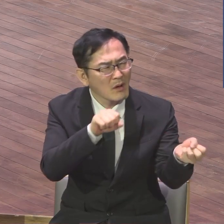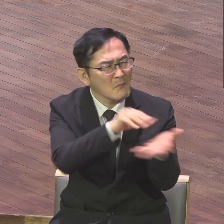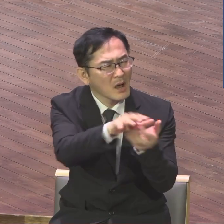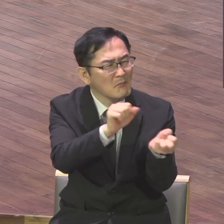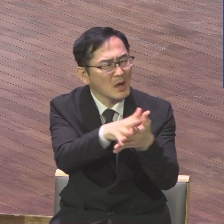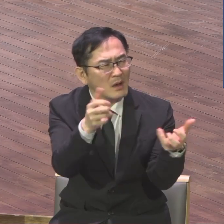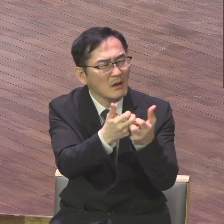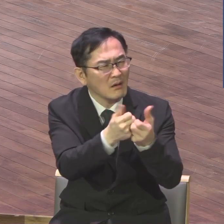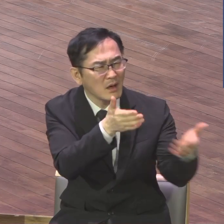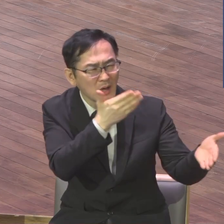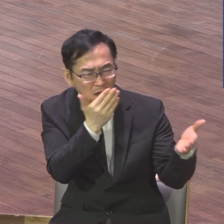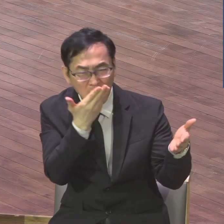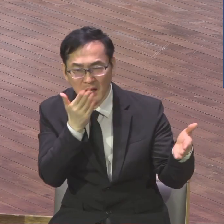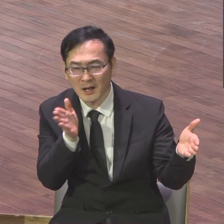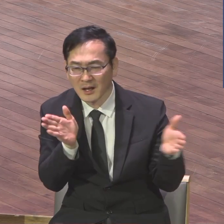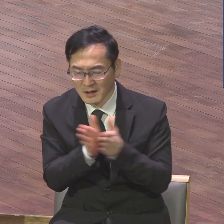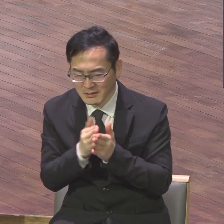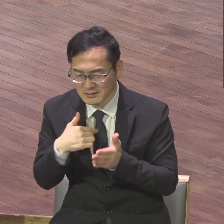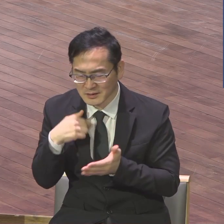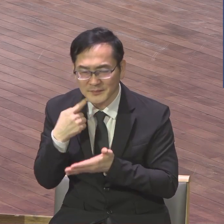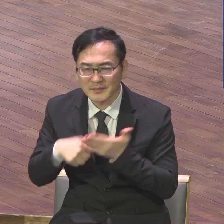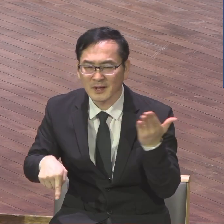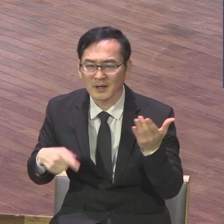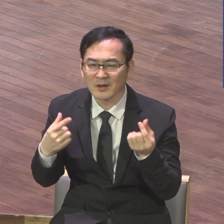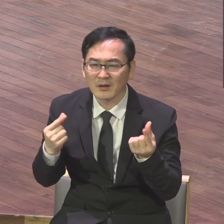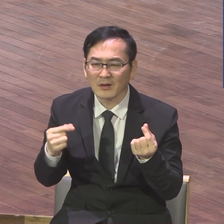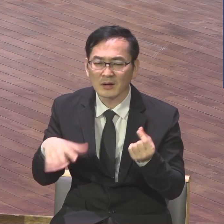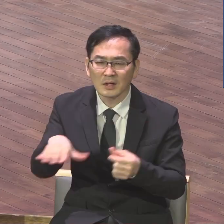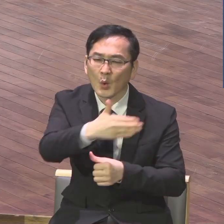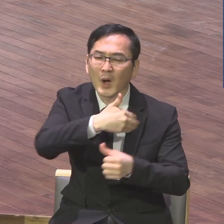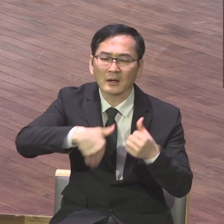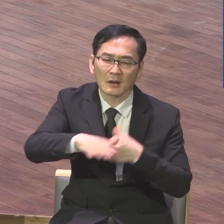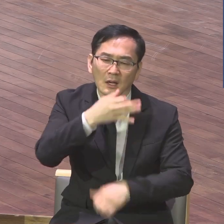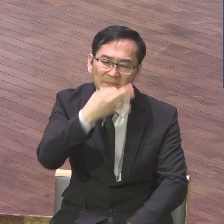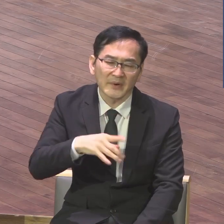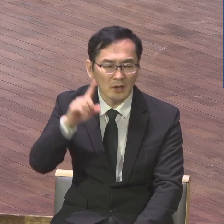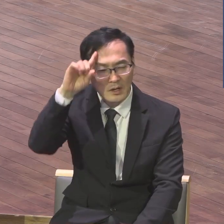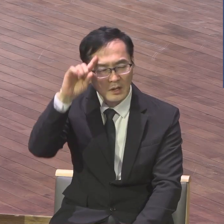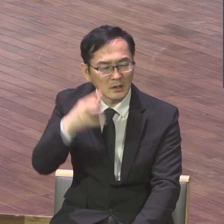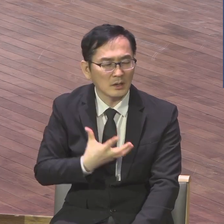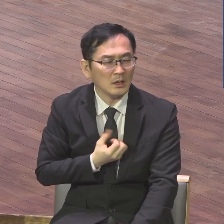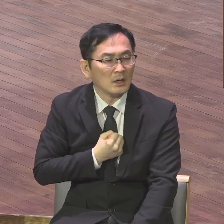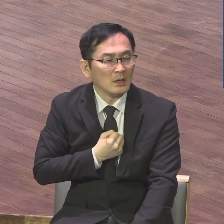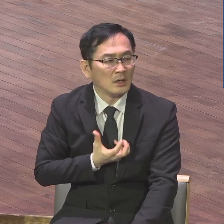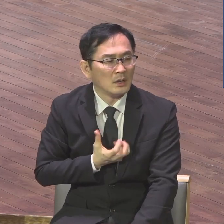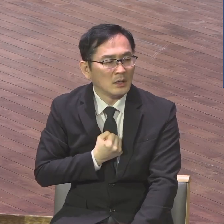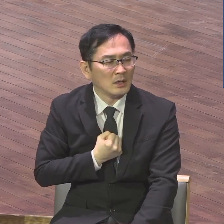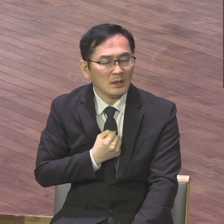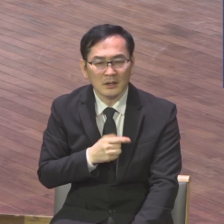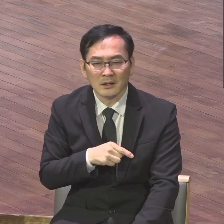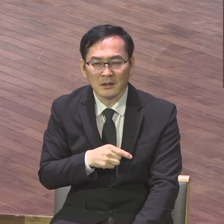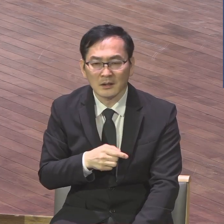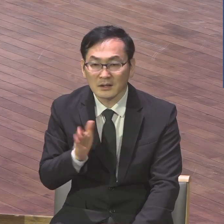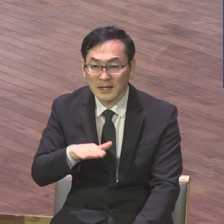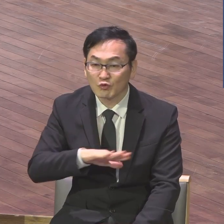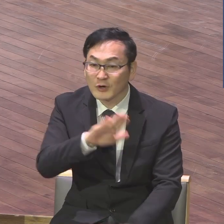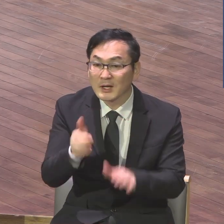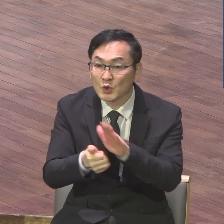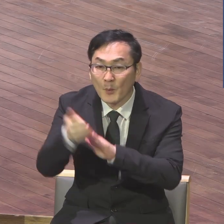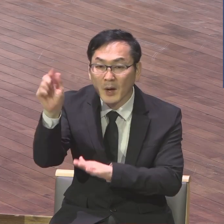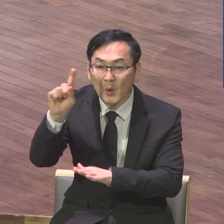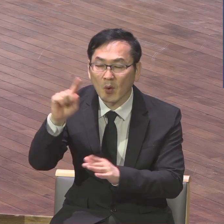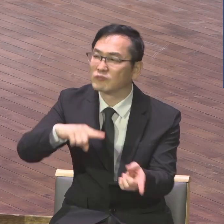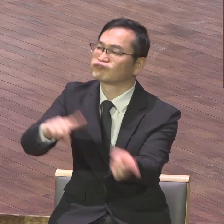그렇게 불신하게 만드는 이런 것들이 많이 있는 이 환경 속에서 우리의 소망이 뭐냐? 오직 부활.